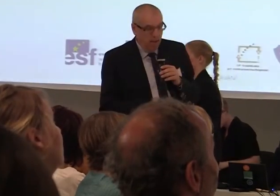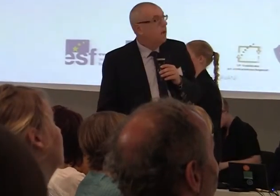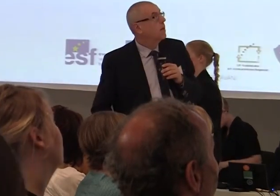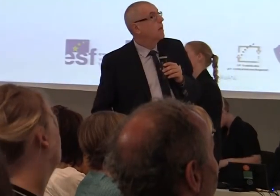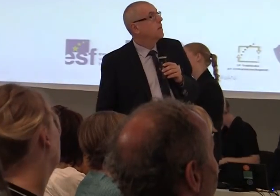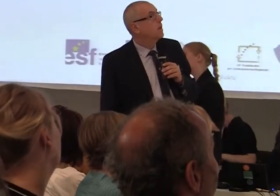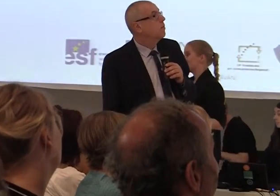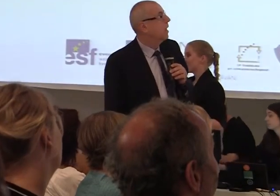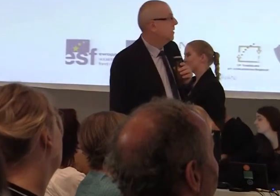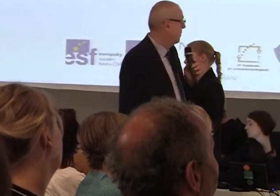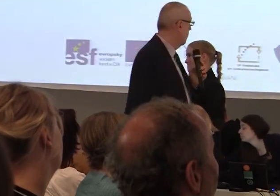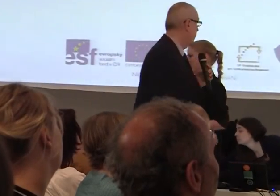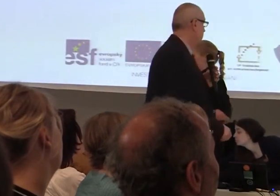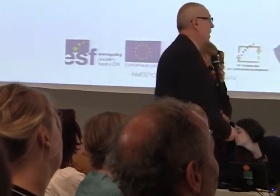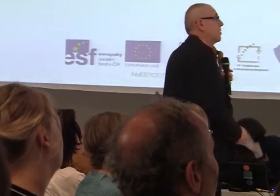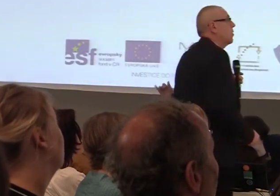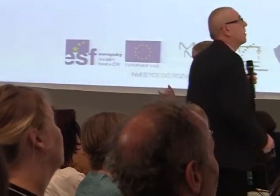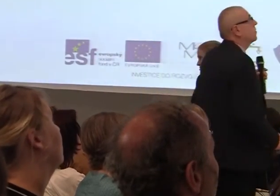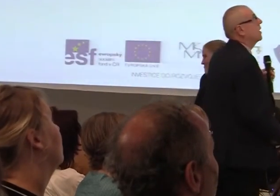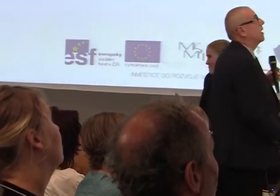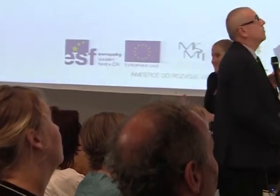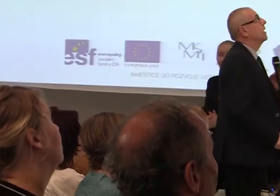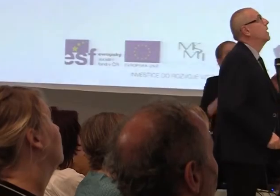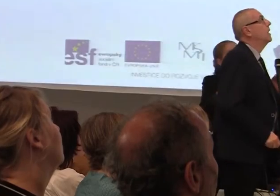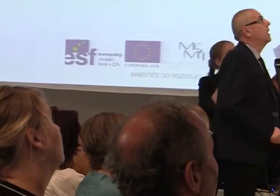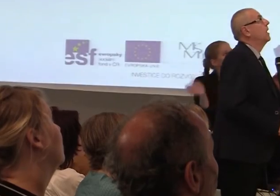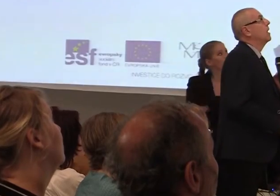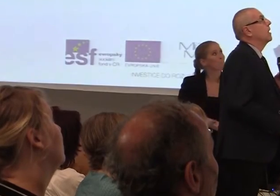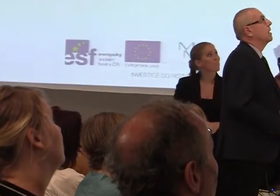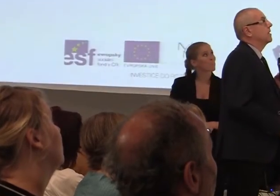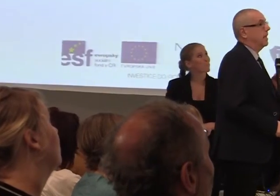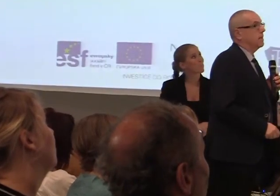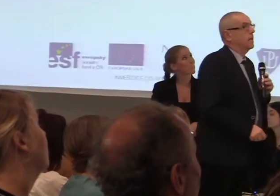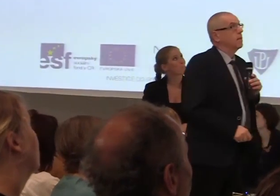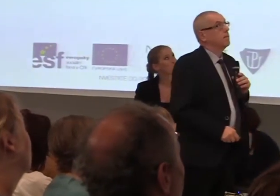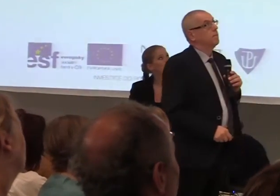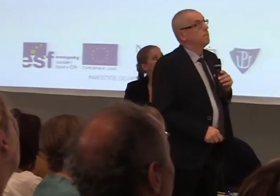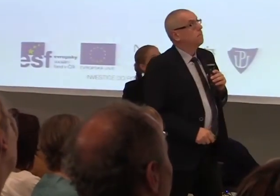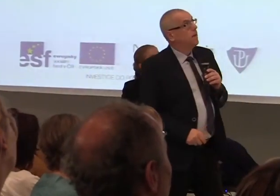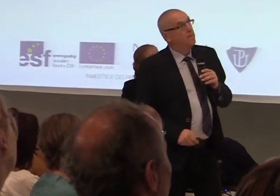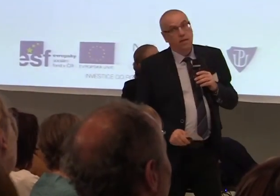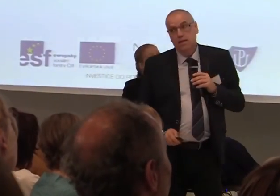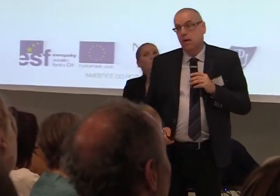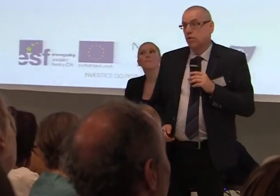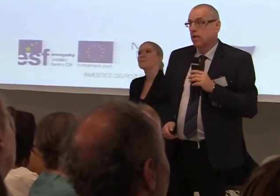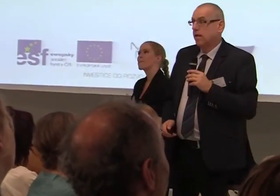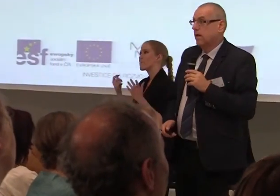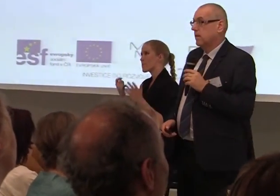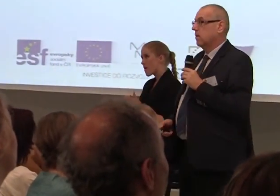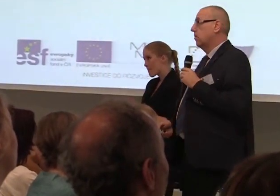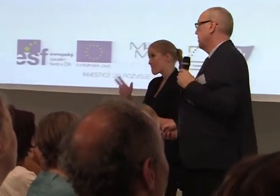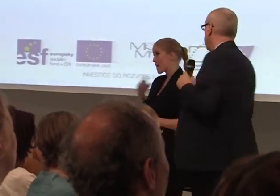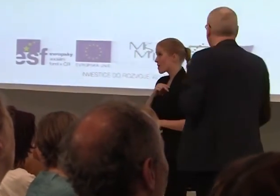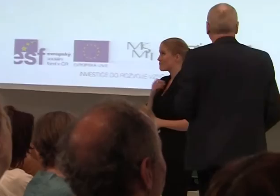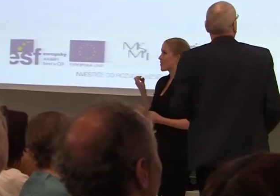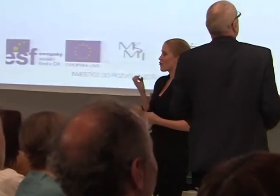povinen na něj ukázat. Poprosím dál, že to opravdu nereaguje. Zkrátka, máme jistá očekávání